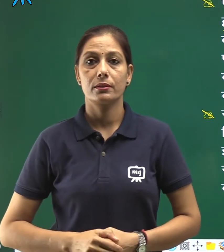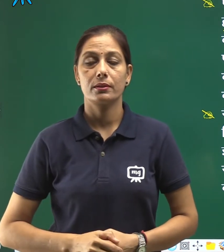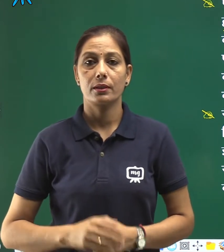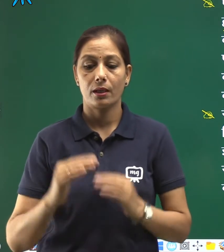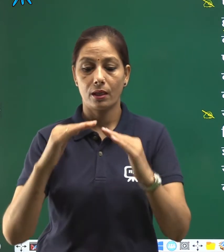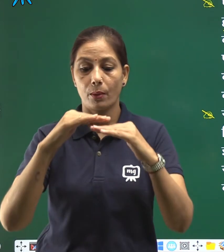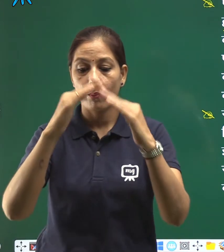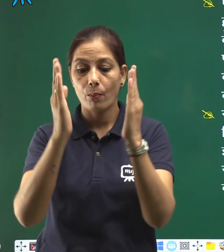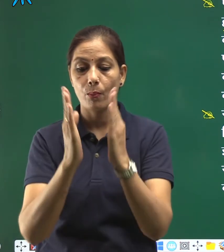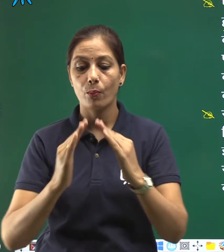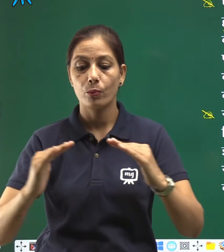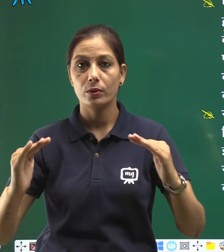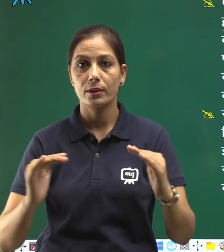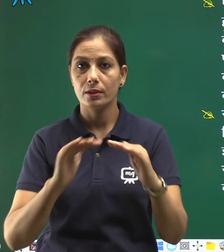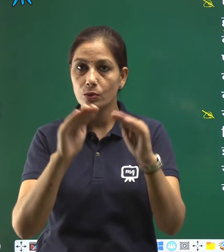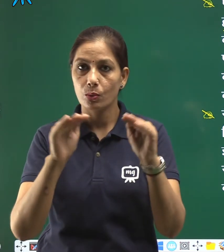मूर्ति लगवाई गई,